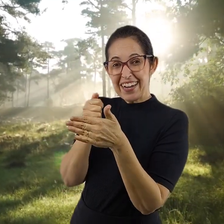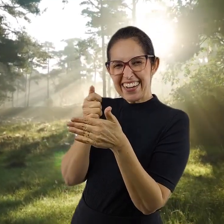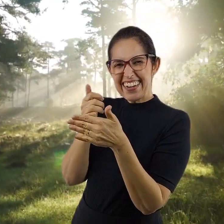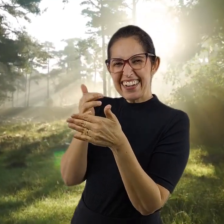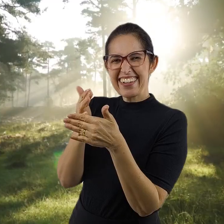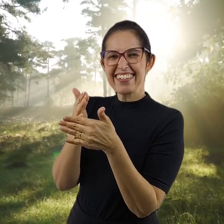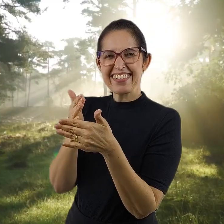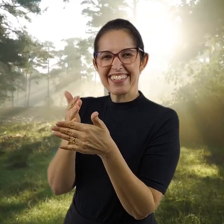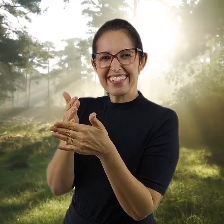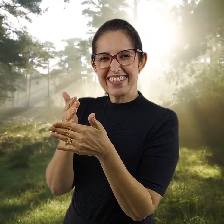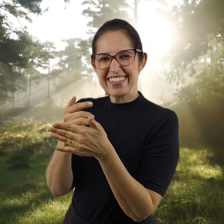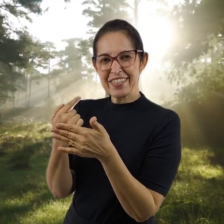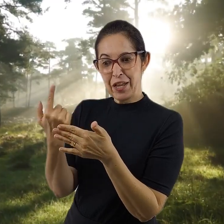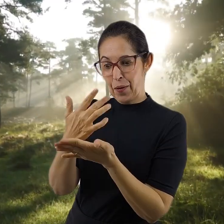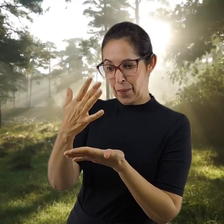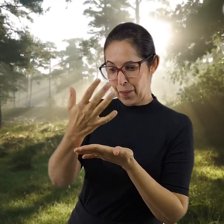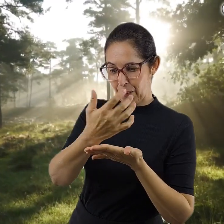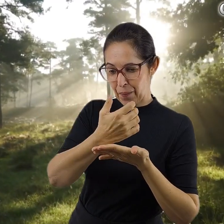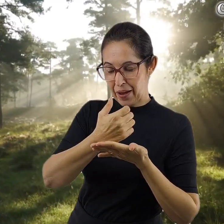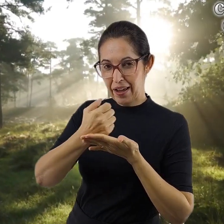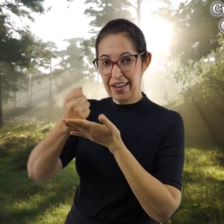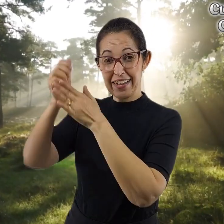São chegadas